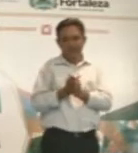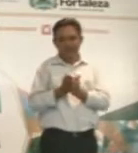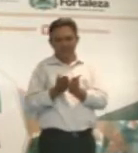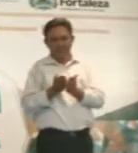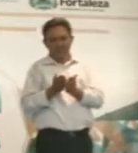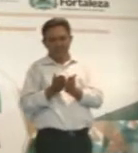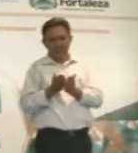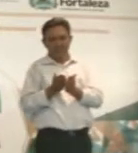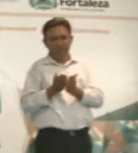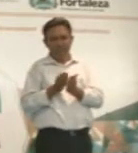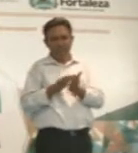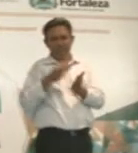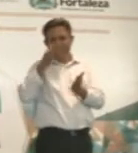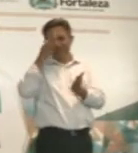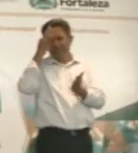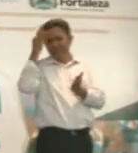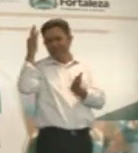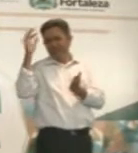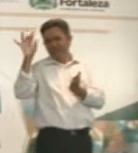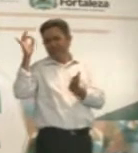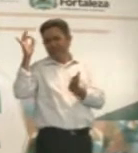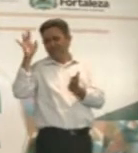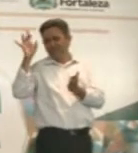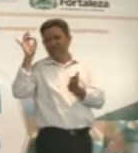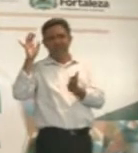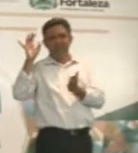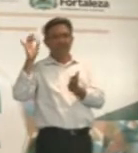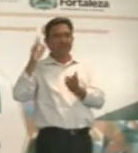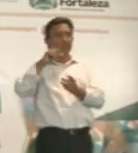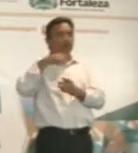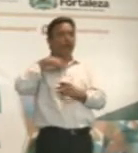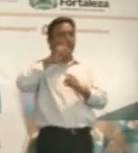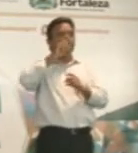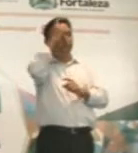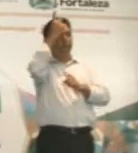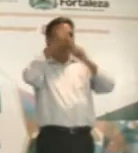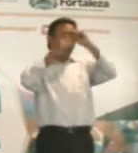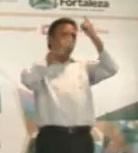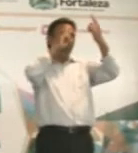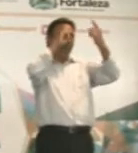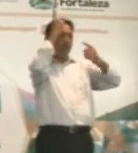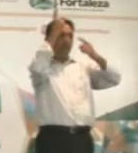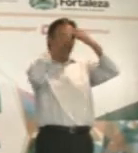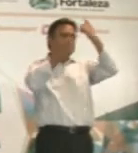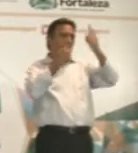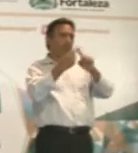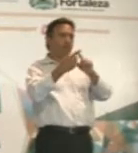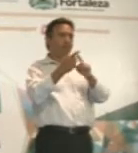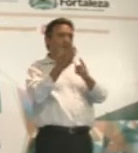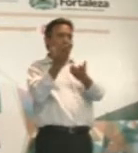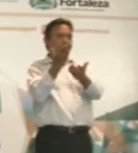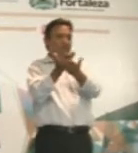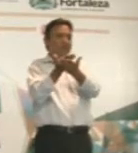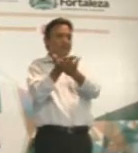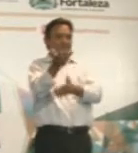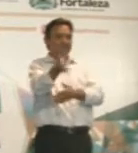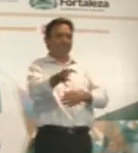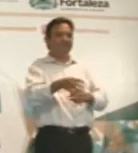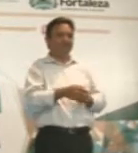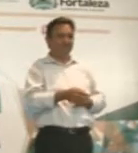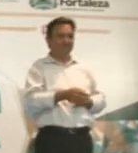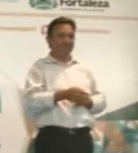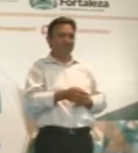na cabeça. E aí você vai criando historinhas para ir deixando o estudo de lado, E você